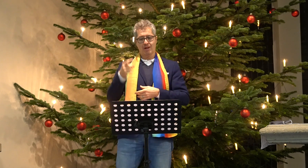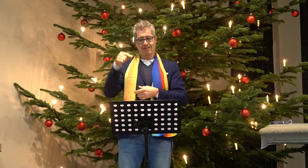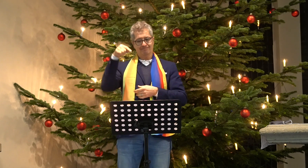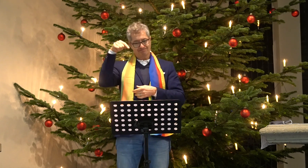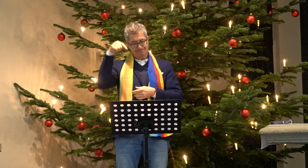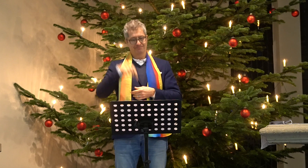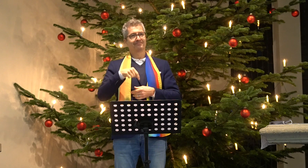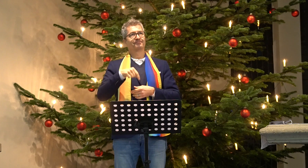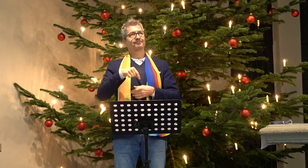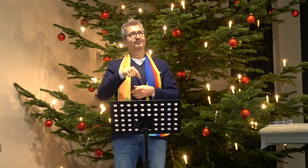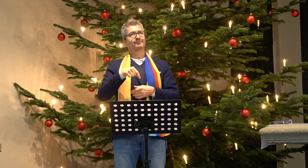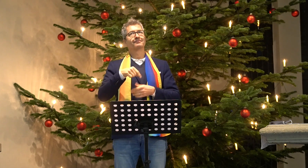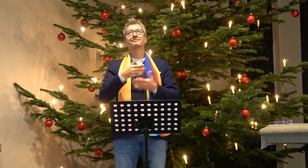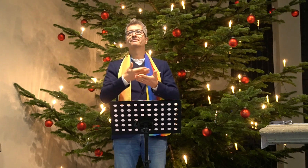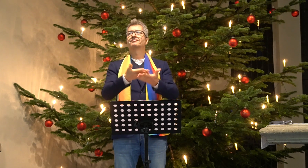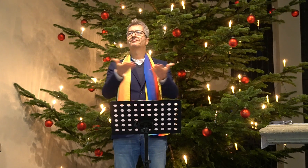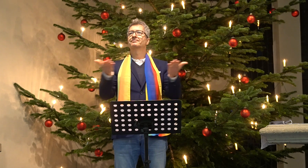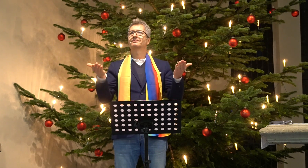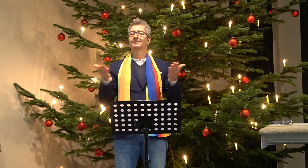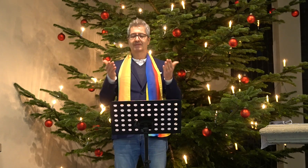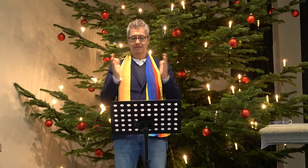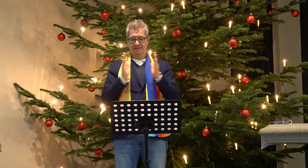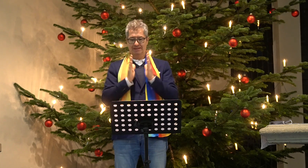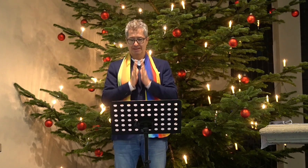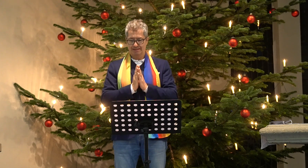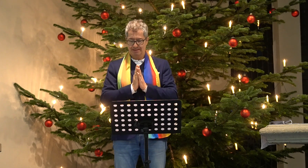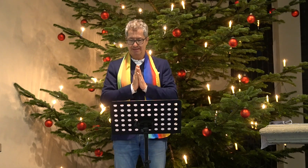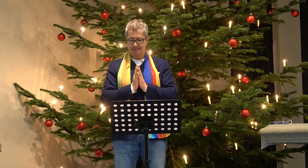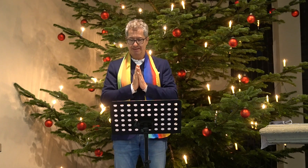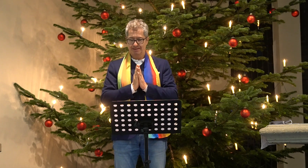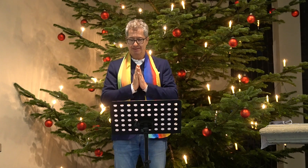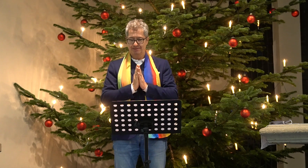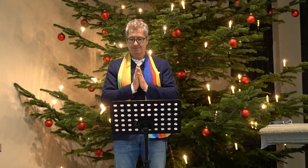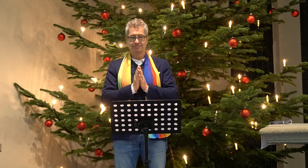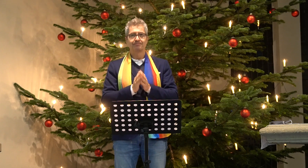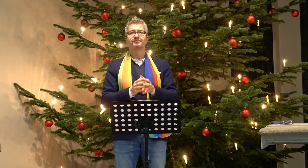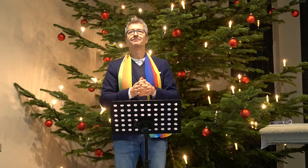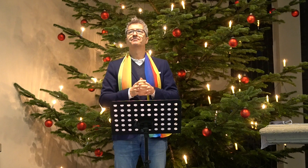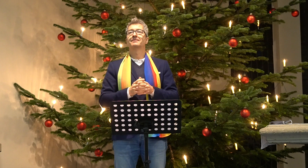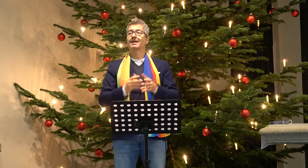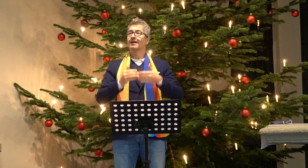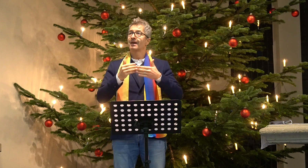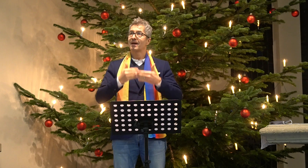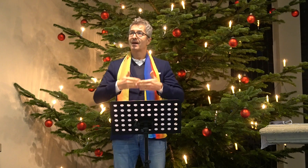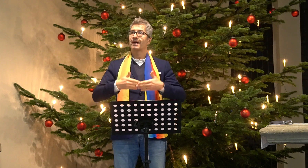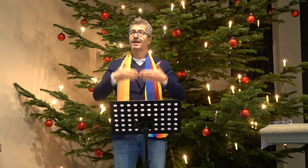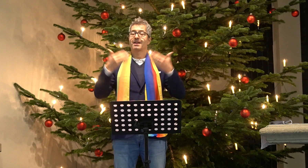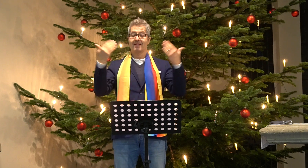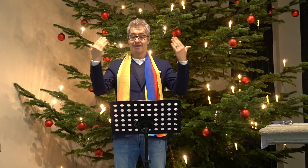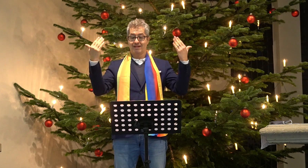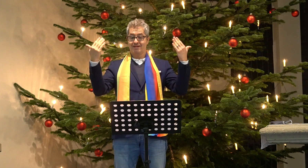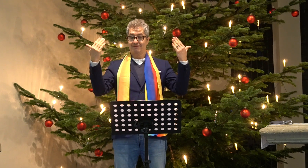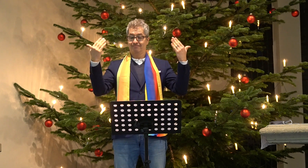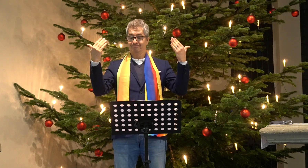Darum soll es hier in der Kirche hell werden.